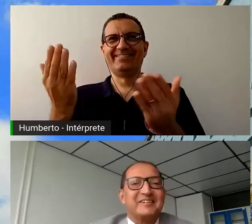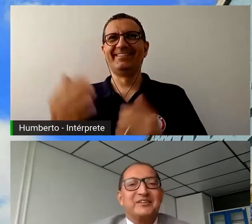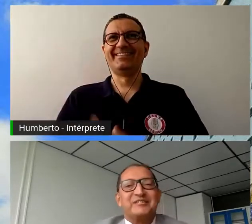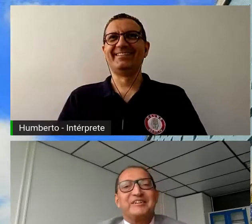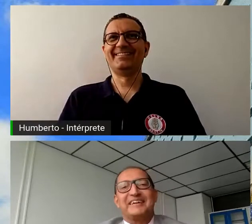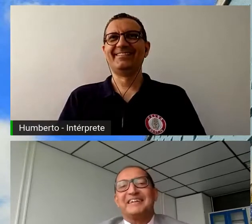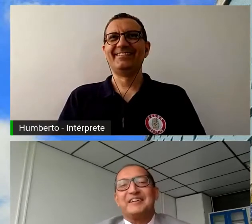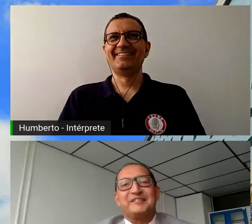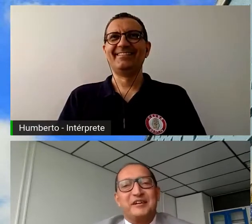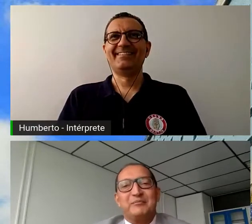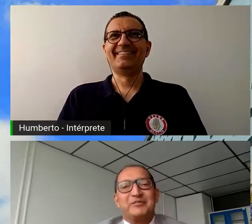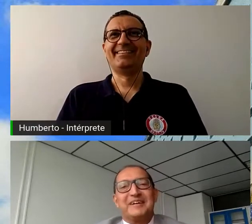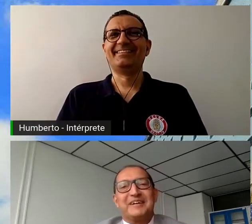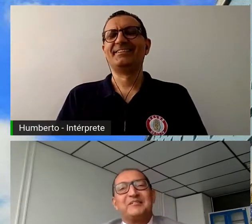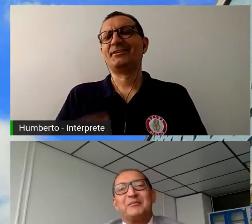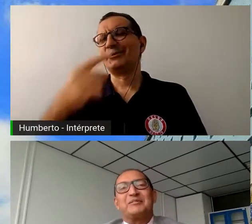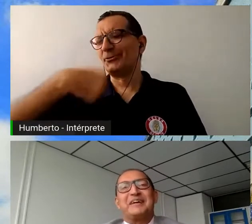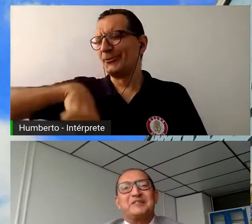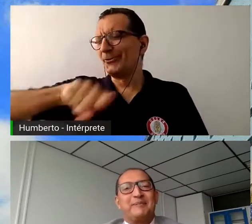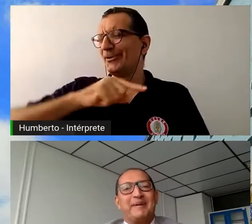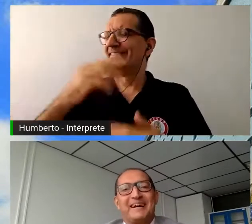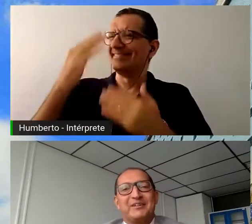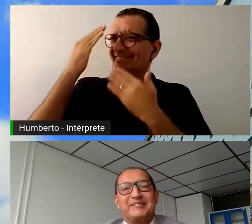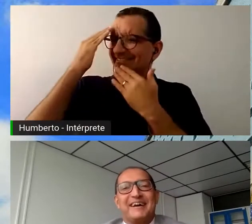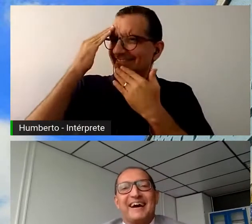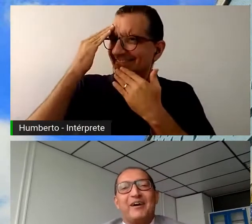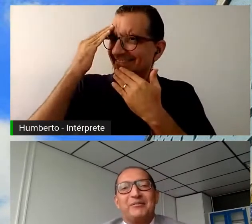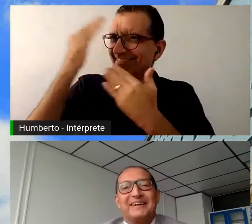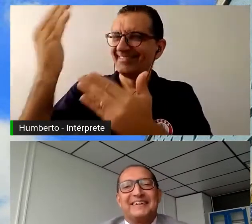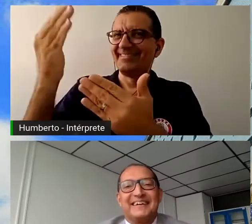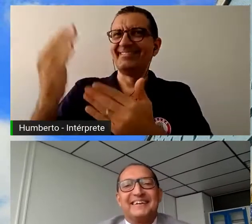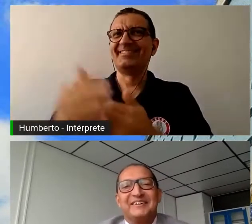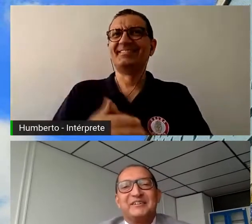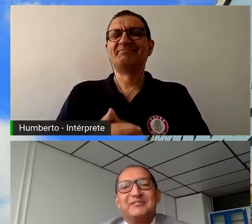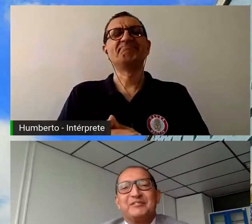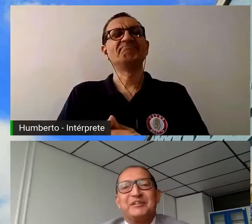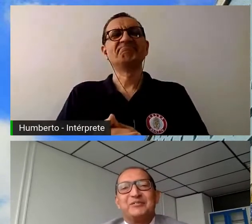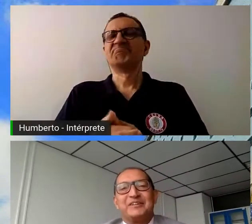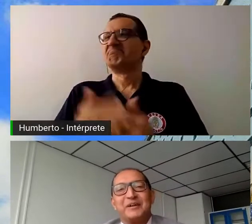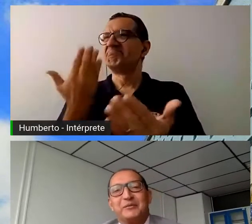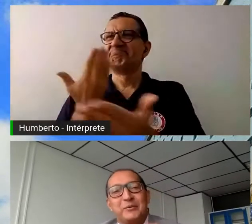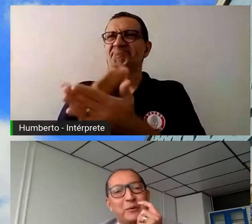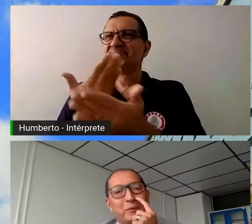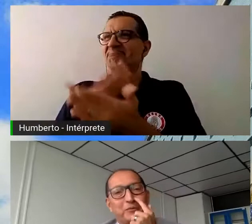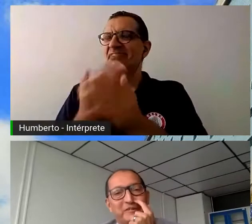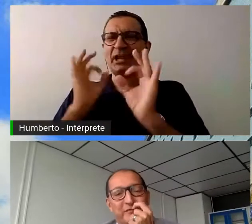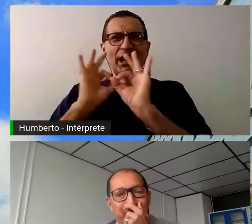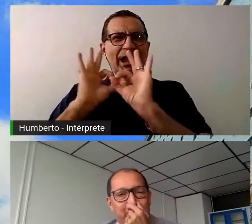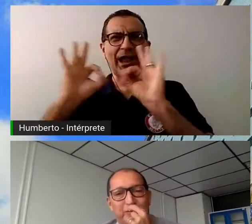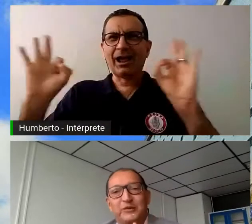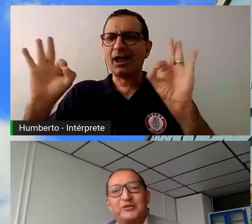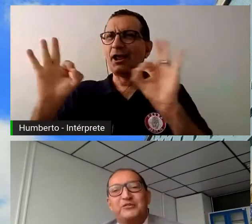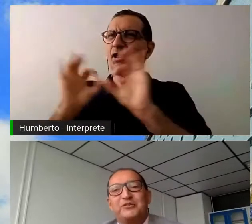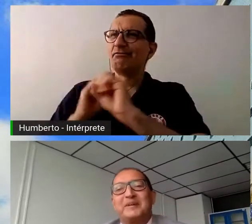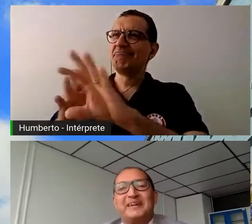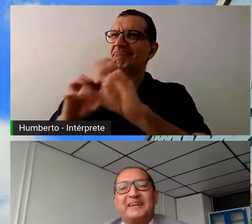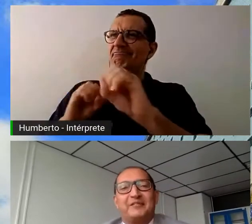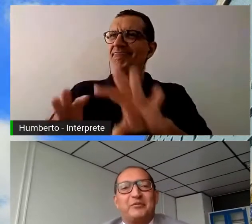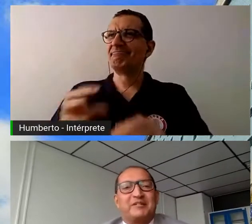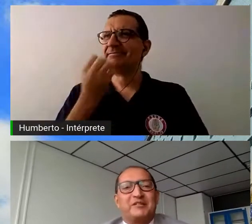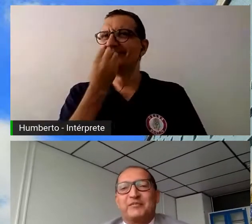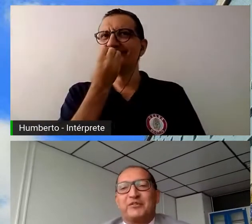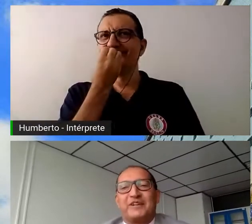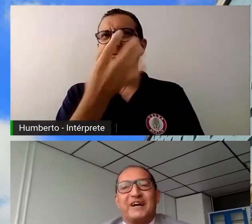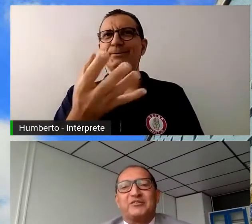Senhora Vata, nós que agradecemos, né? Como já era esperado, essa aula, né, que você nos deu, com suas reflexões sobre